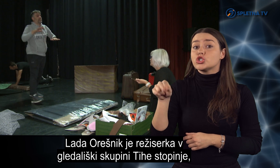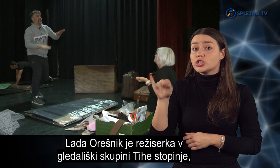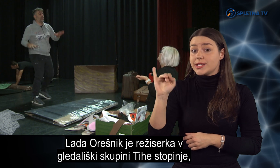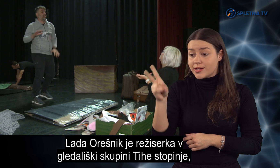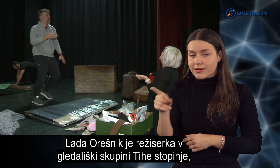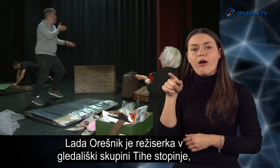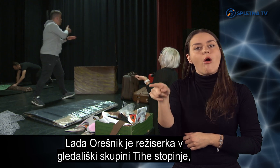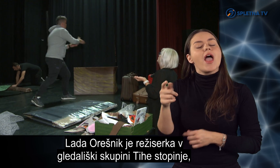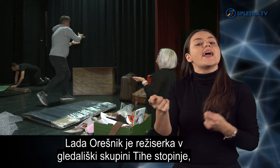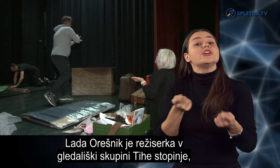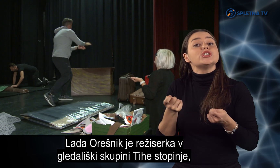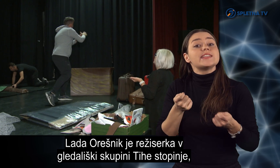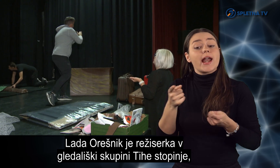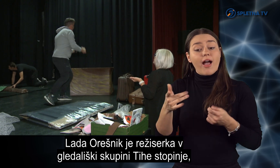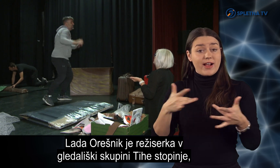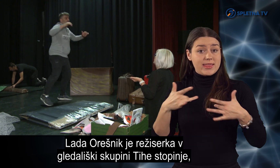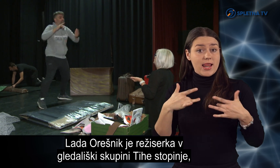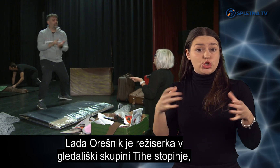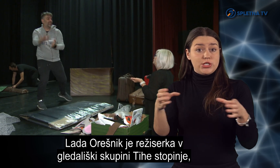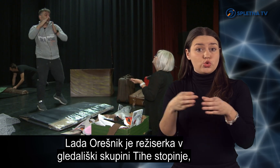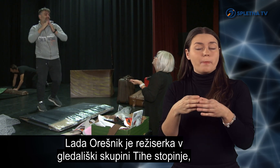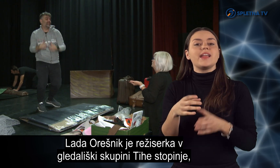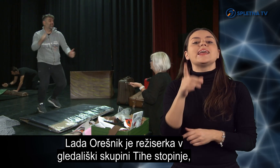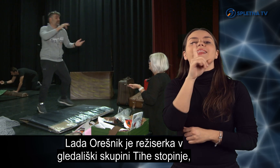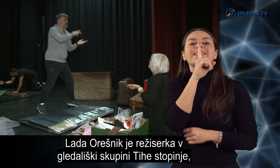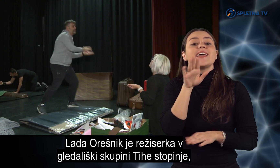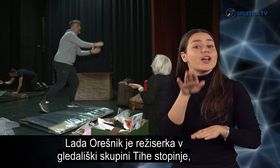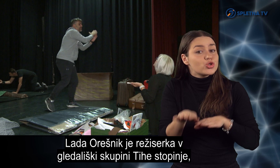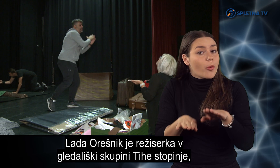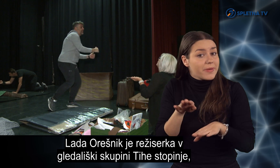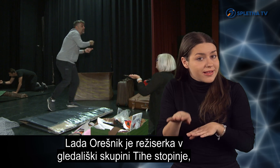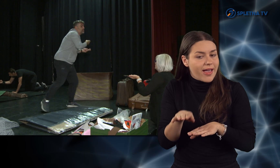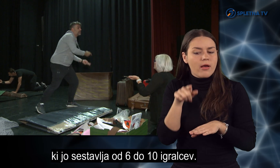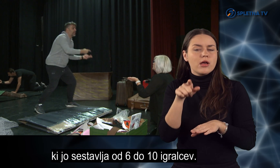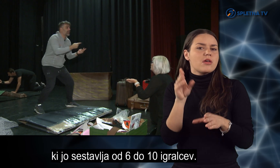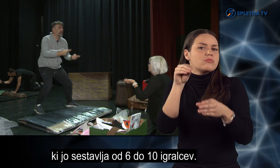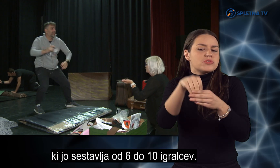gledališki skupini Tihe stopinje, ki jo sestavlja od 6 do 10 igralcev.